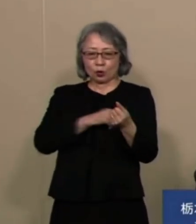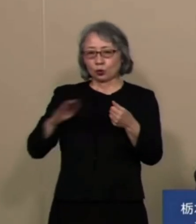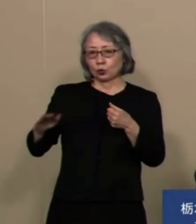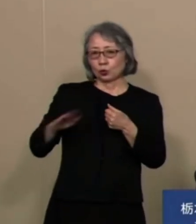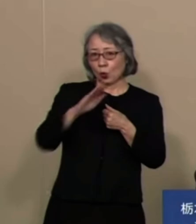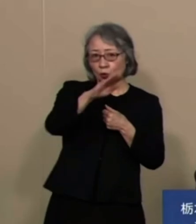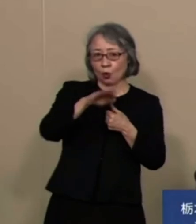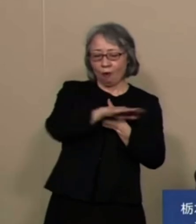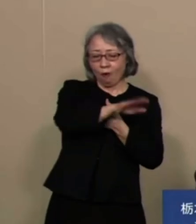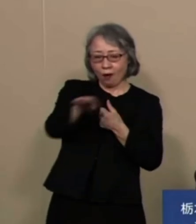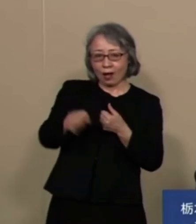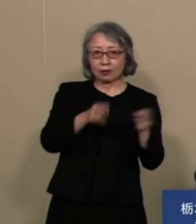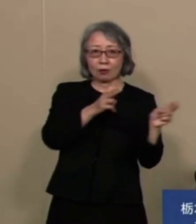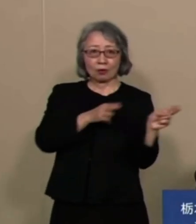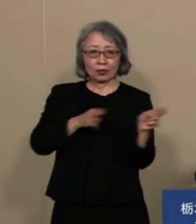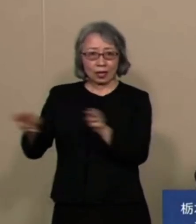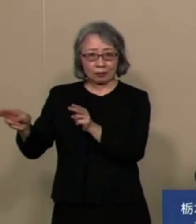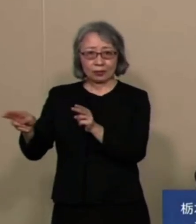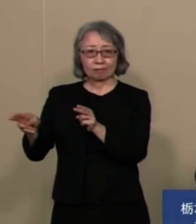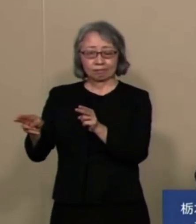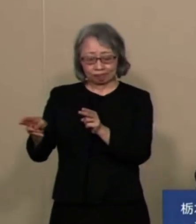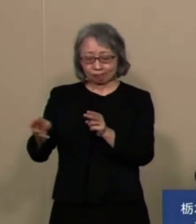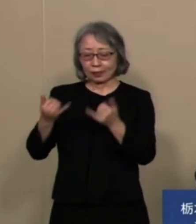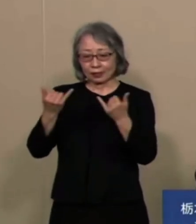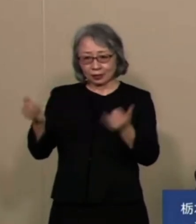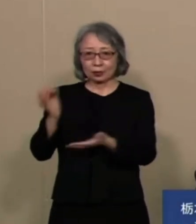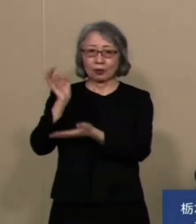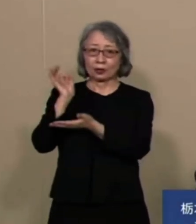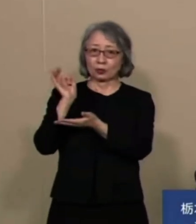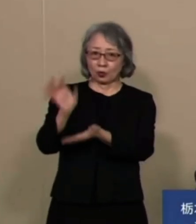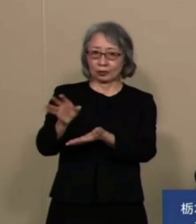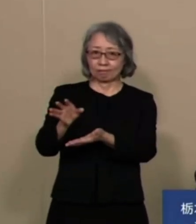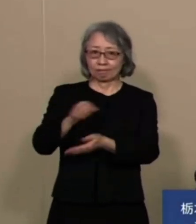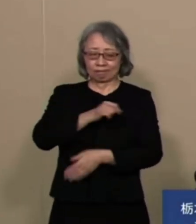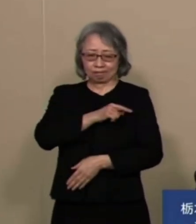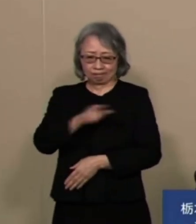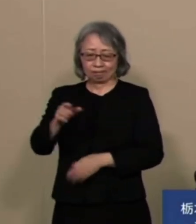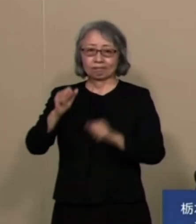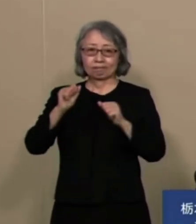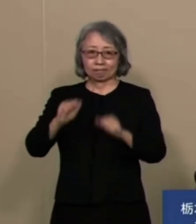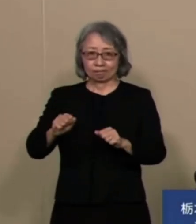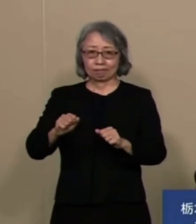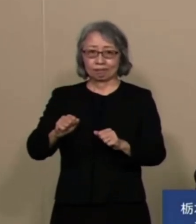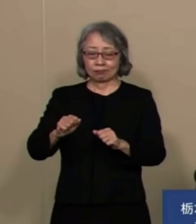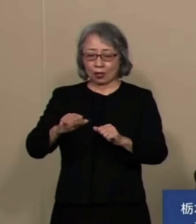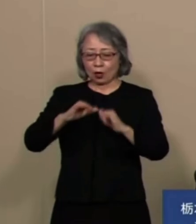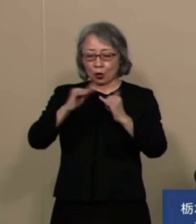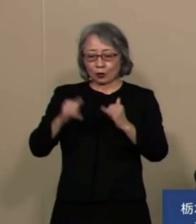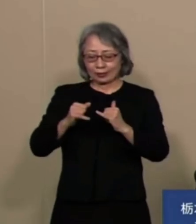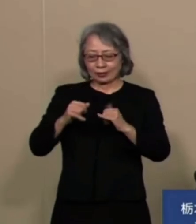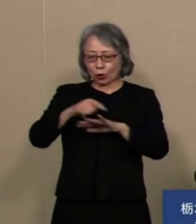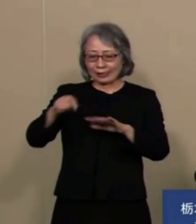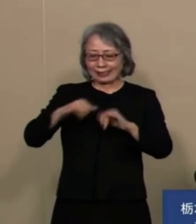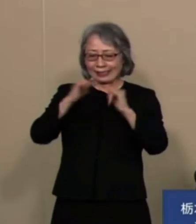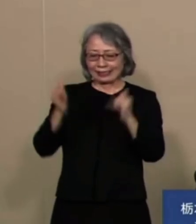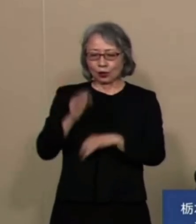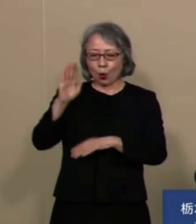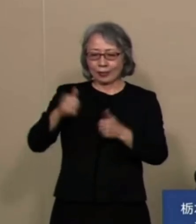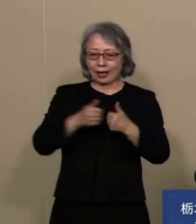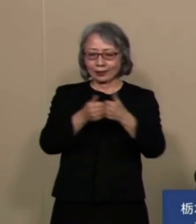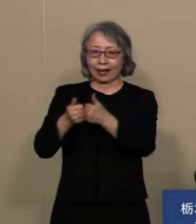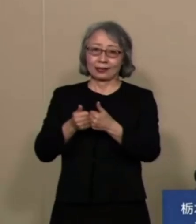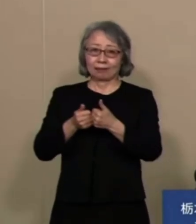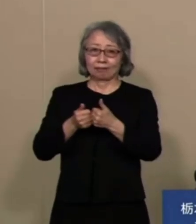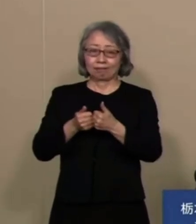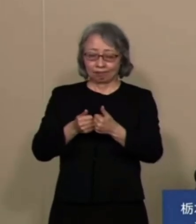学力向上や教育環境の整備を通じた人への投資を積極的に行い都県人口未来